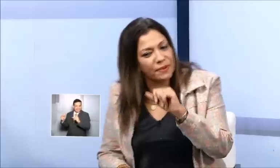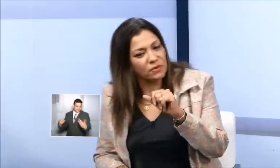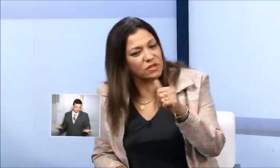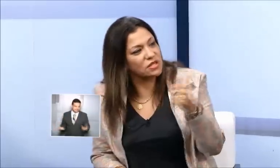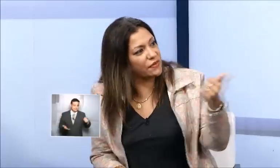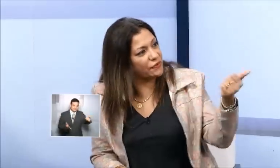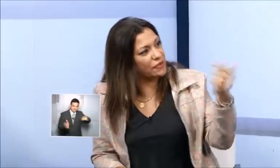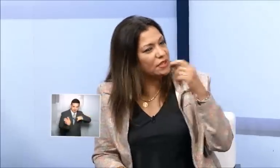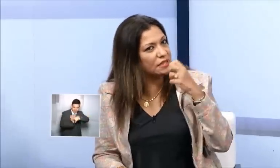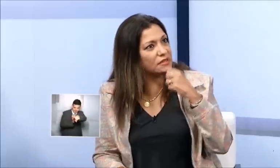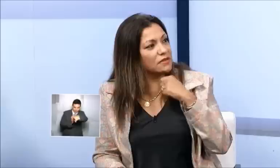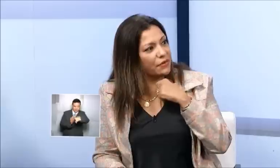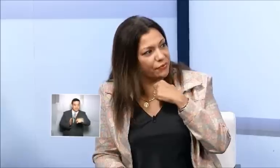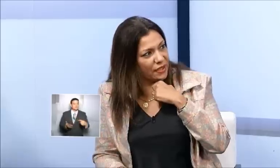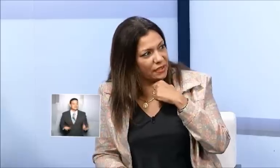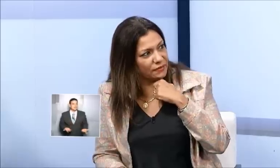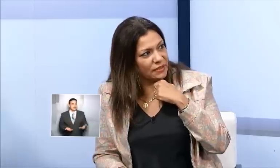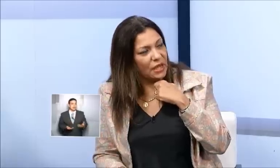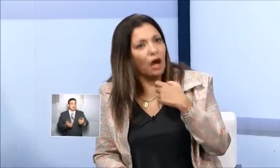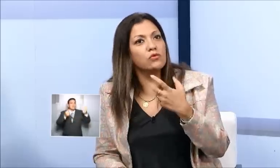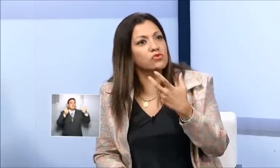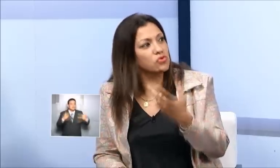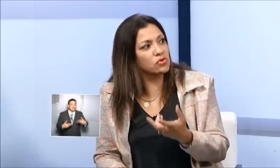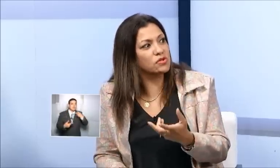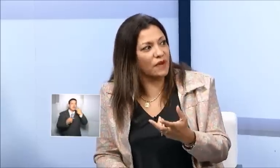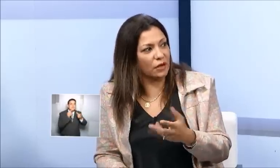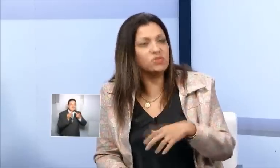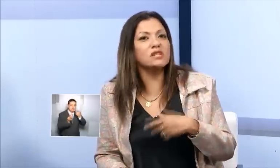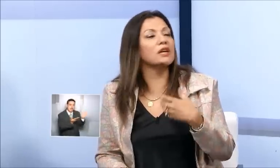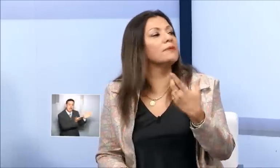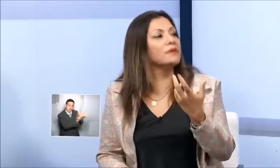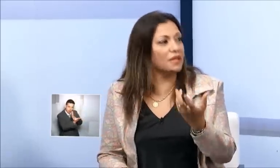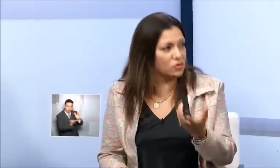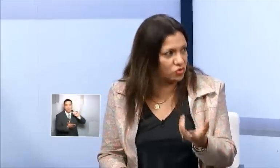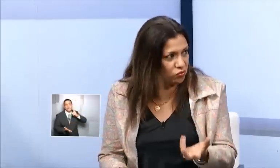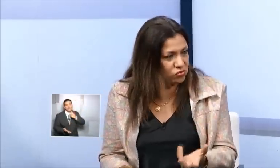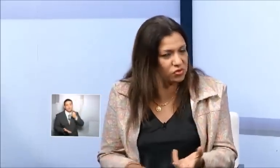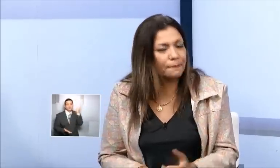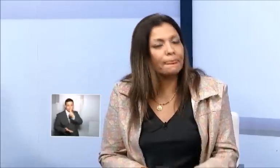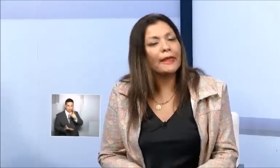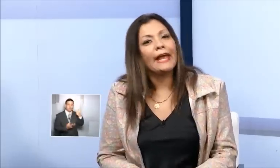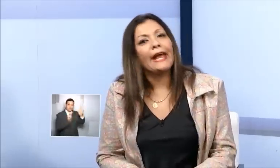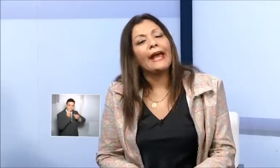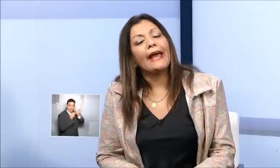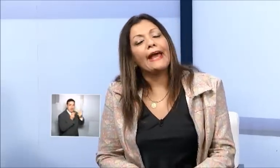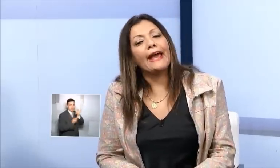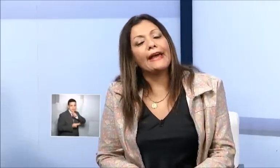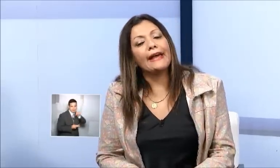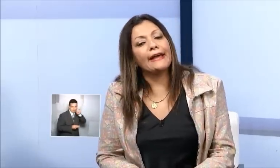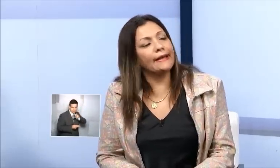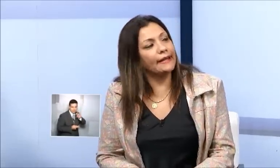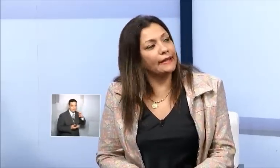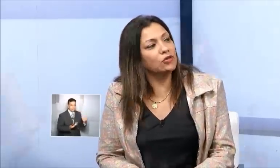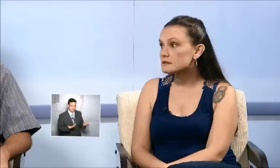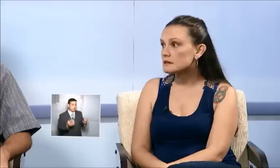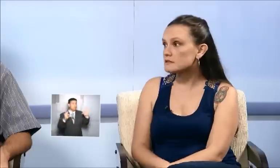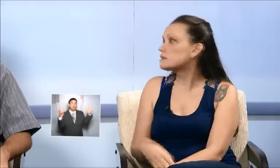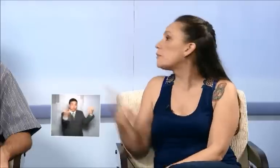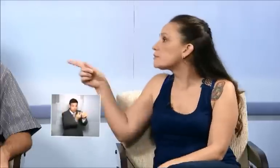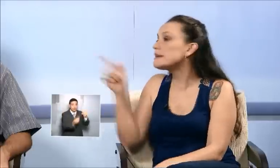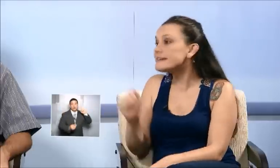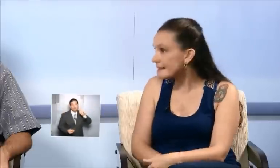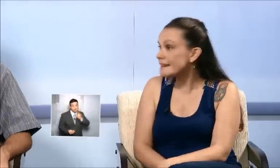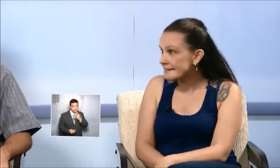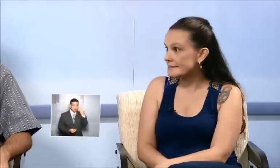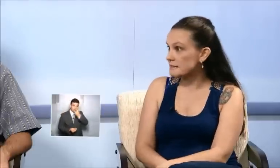fazer uma pergunta. A gente estava falando da questão da fala. Alguns surdos falam, ou seja, emitem sons. Isso. Na verdade, todos. Todos Se você